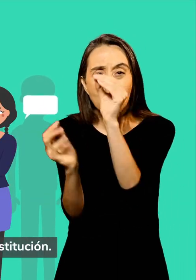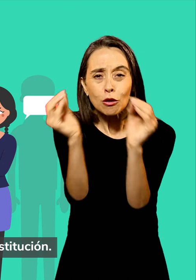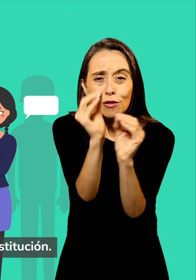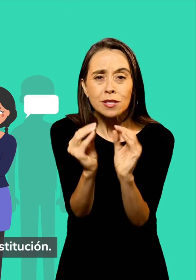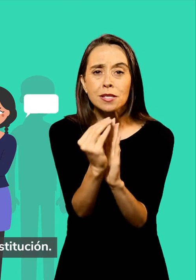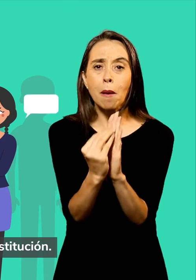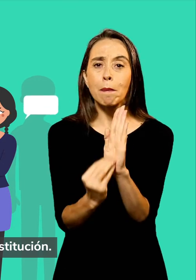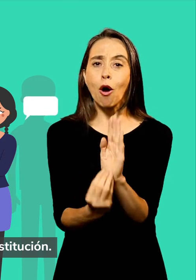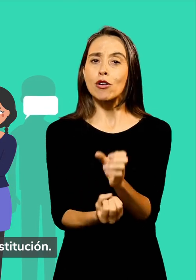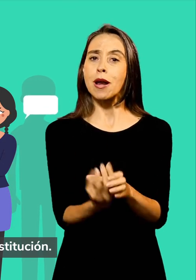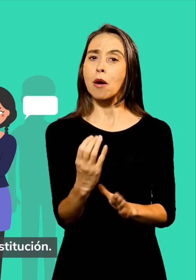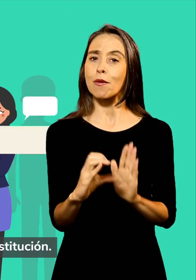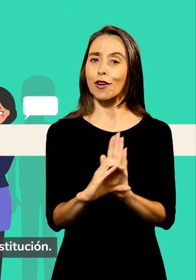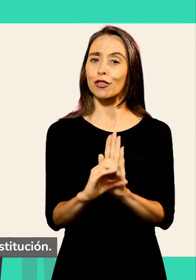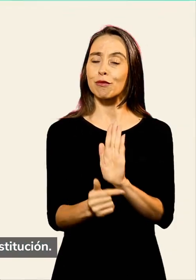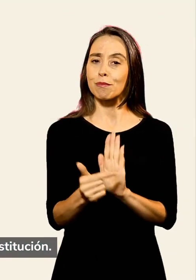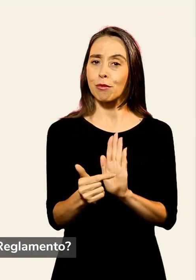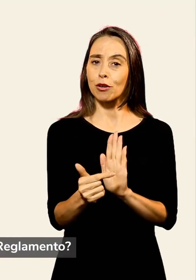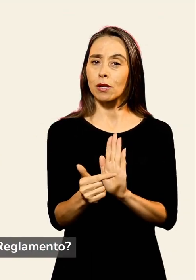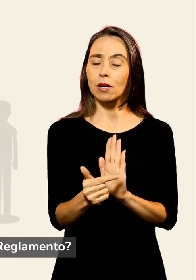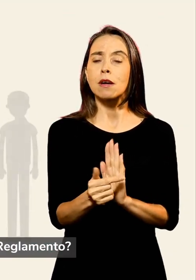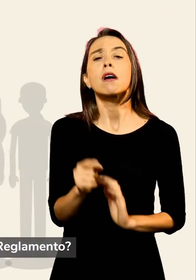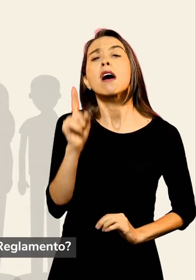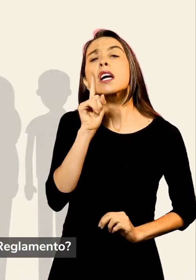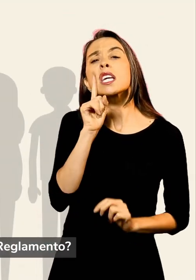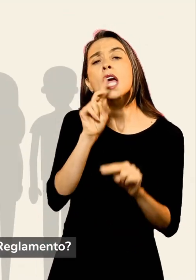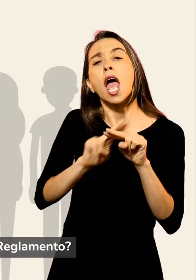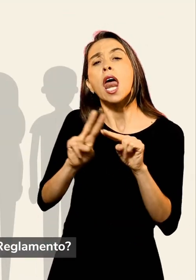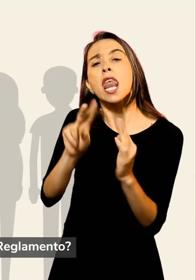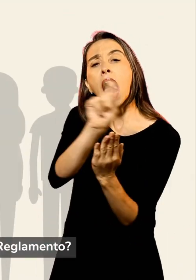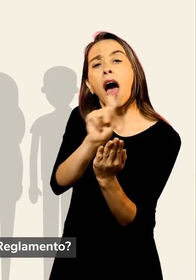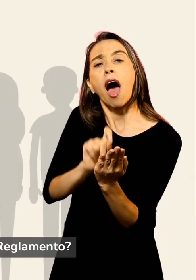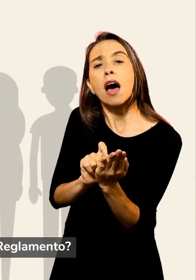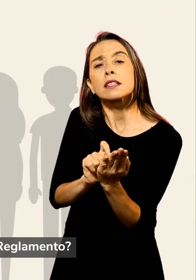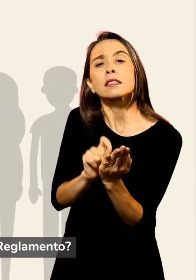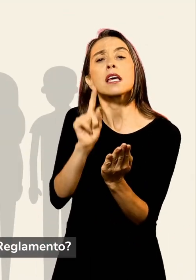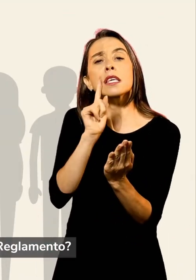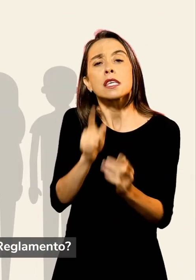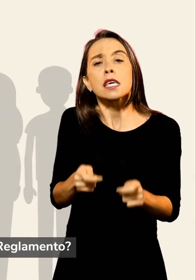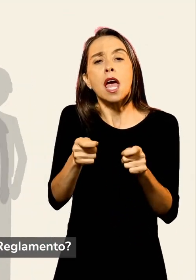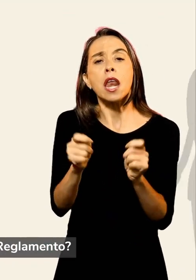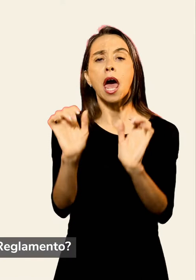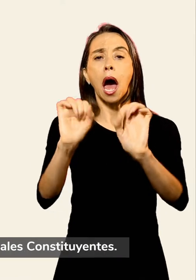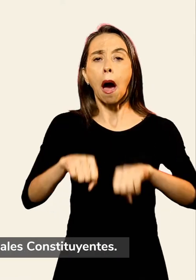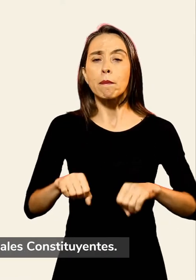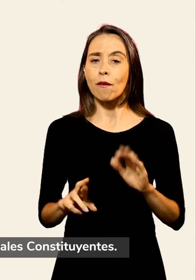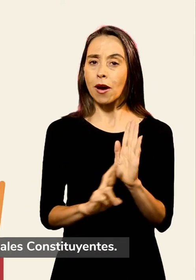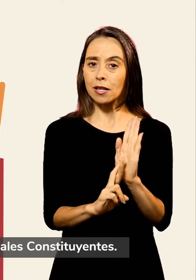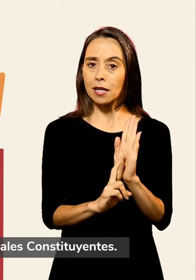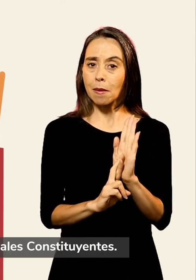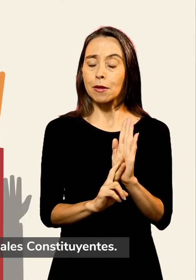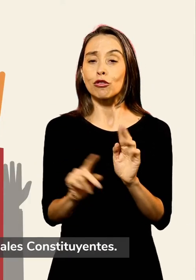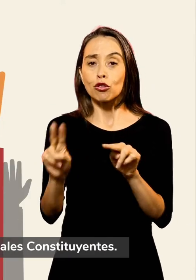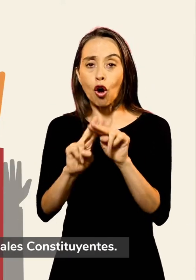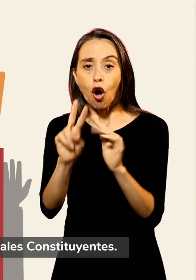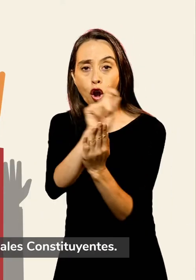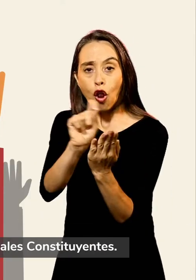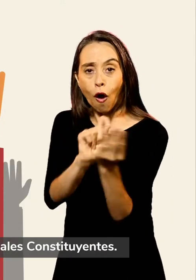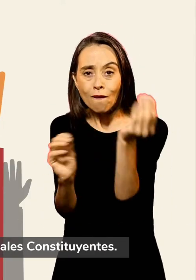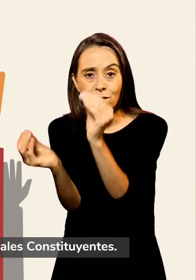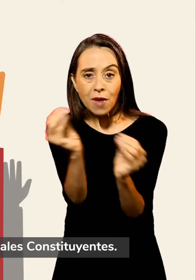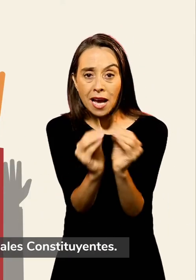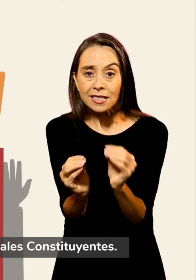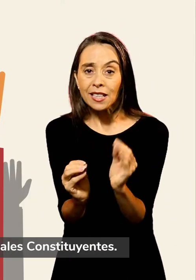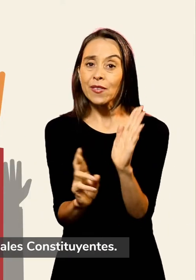la nueva Constitución. ¿Quién elaborará y aprobará el reglamento? Será elaborado por las y